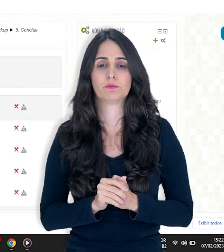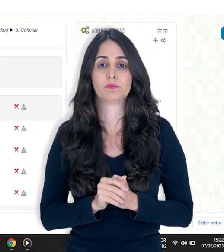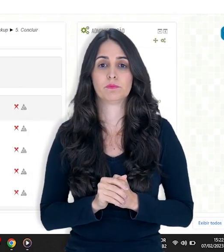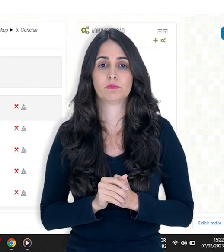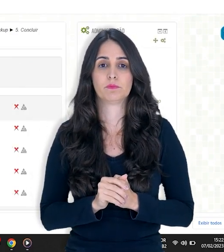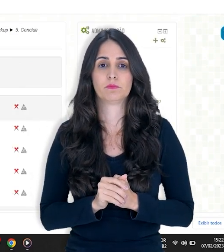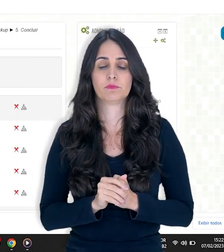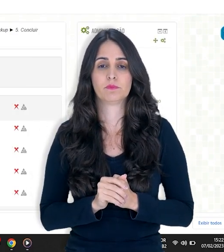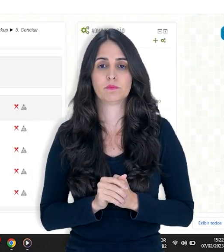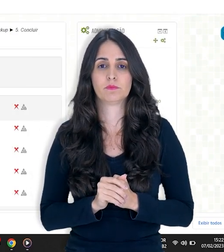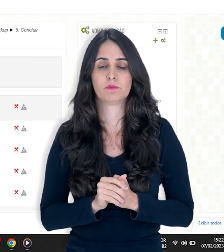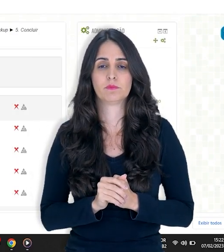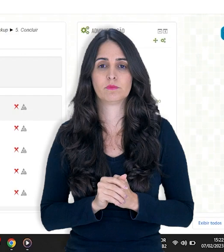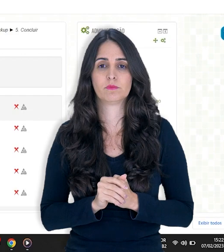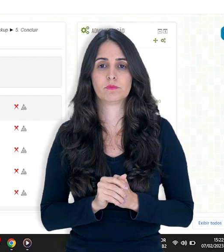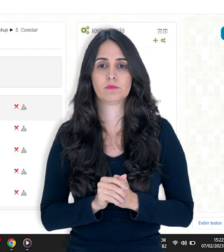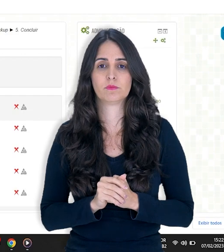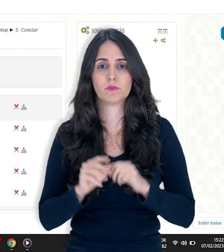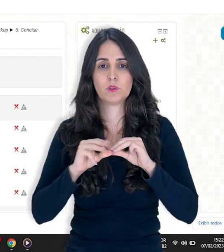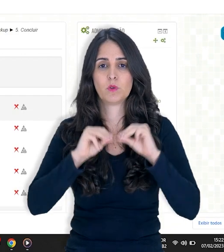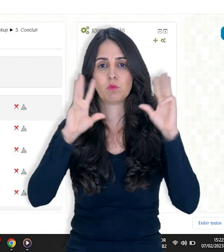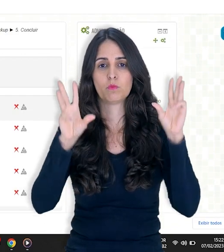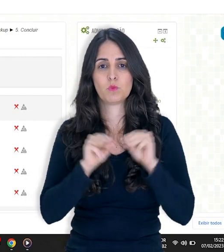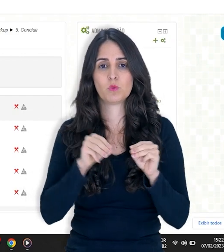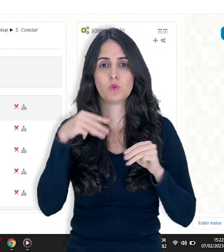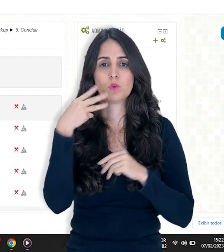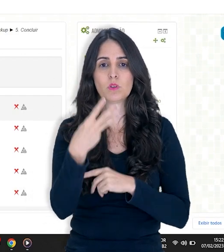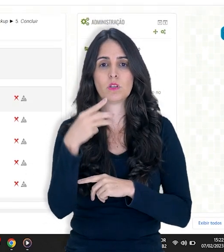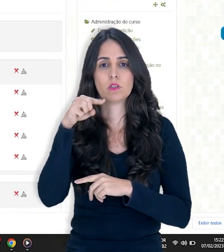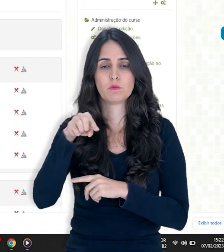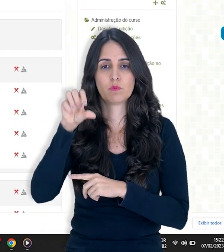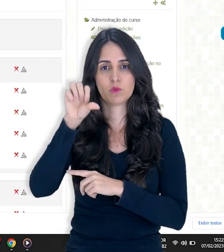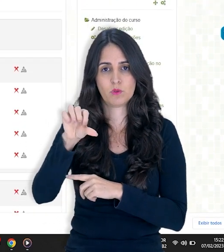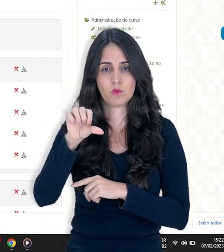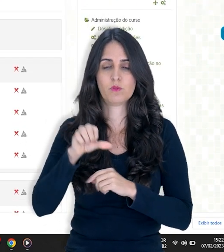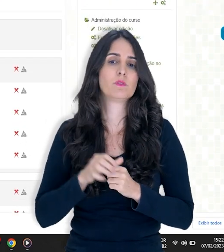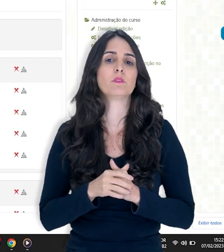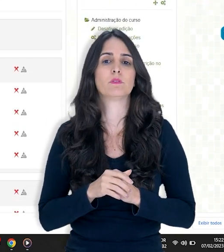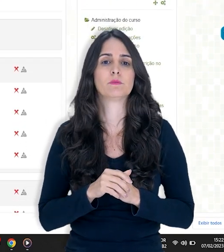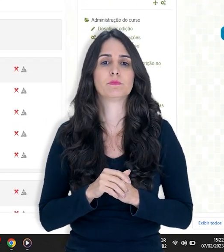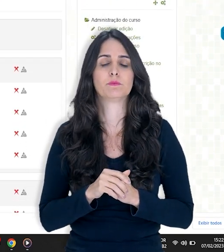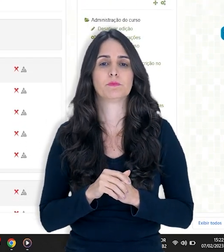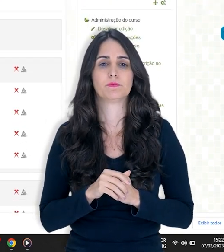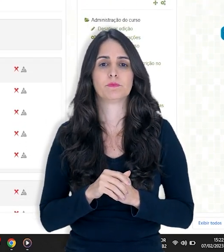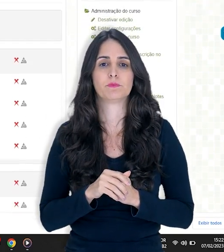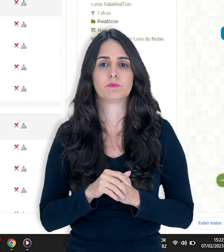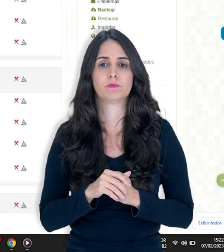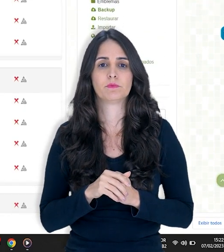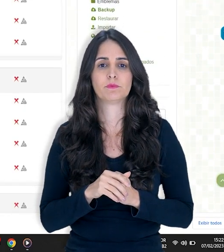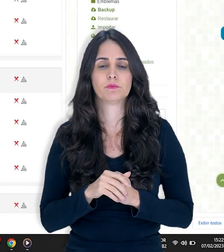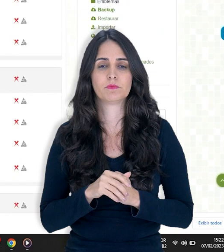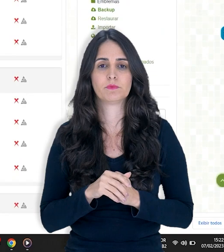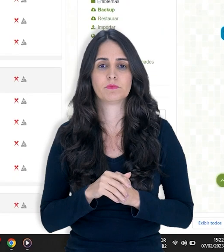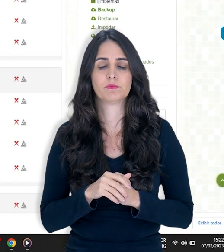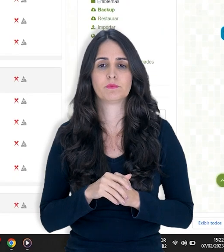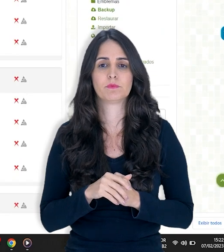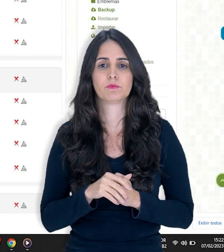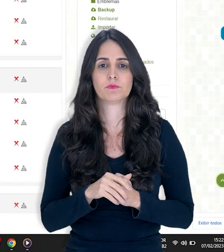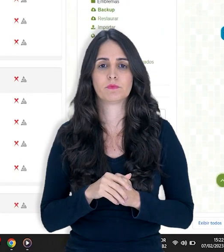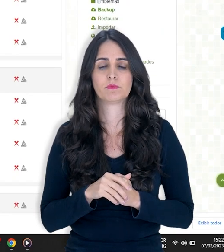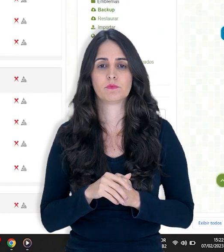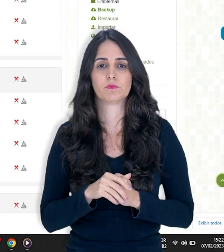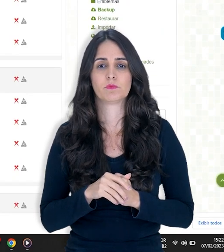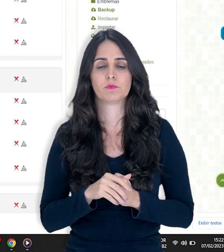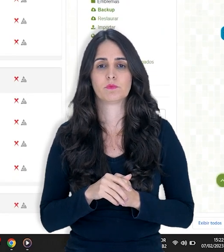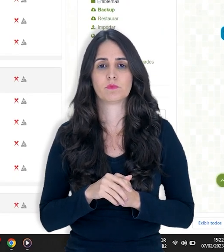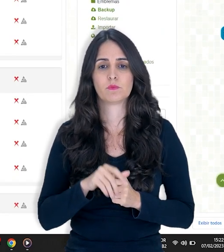atividade que eu quero levar, tá? Para o 3.9. Então, aqui eu não quero nenhum, então eu desmarco. Aqui é o que eu quero,